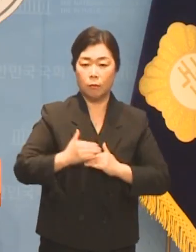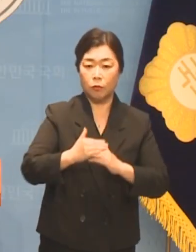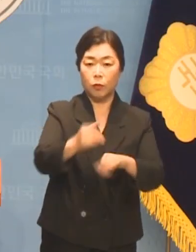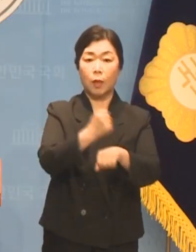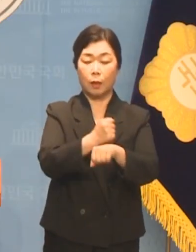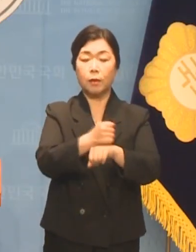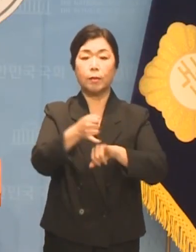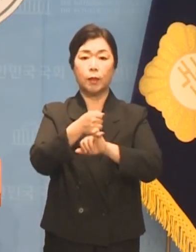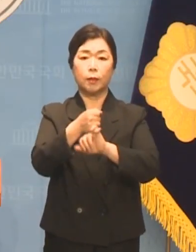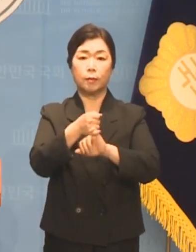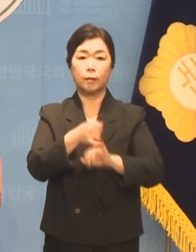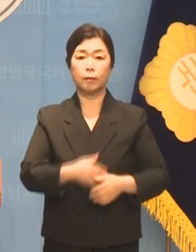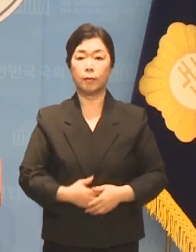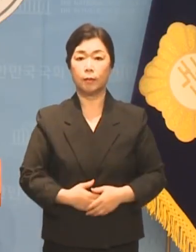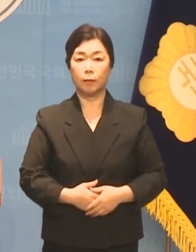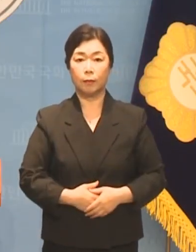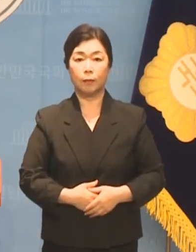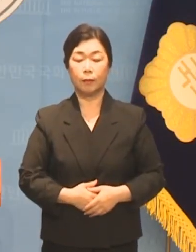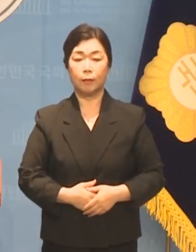추진시키겠습니다.